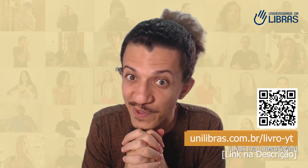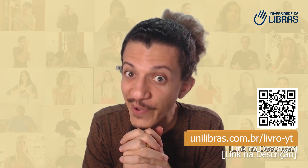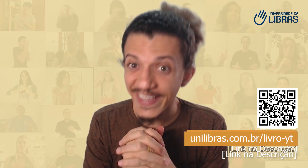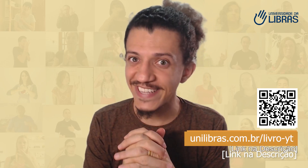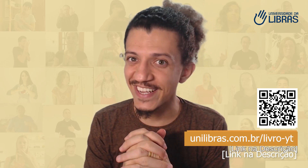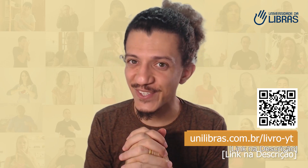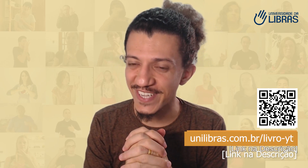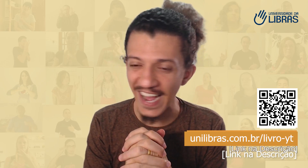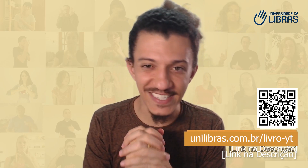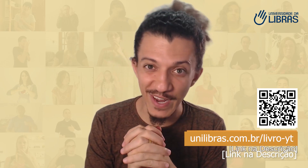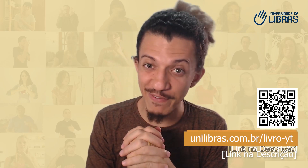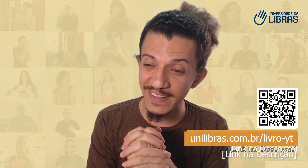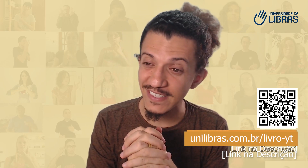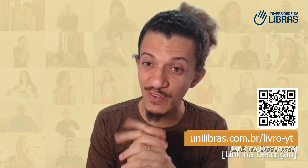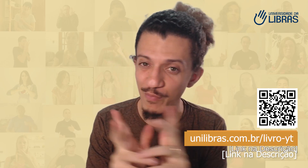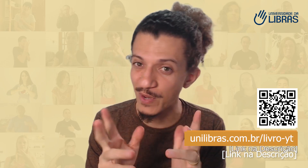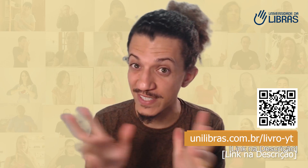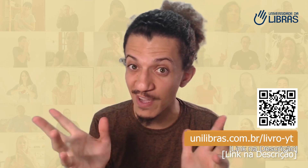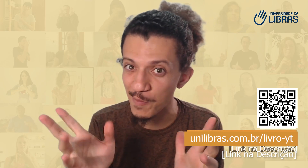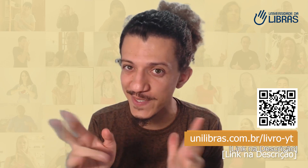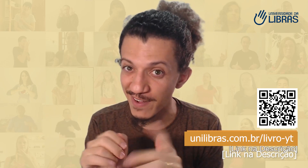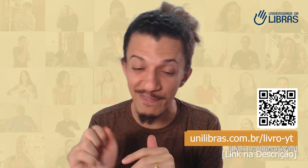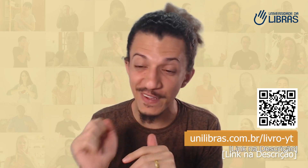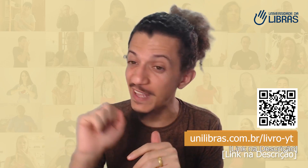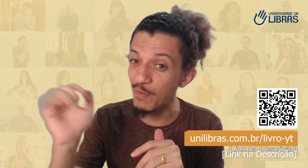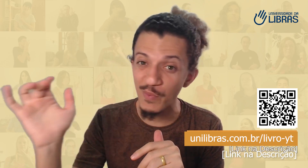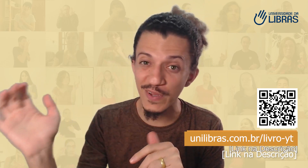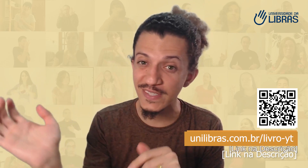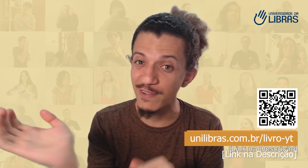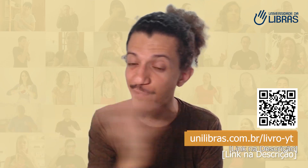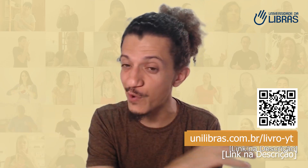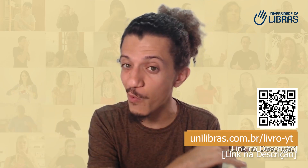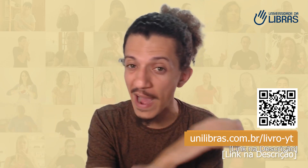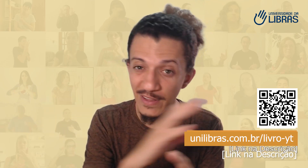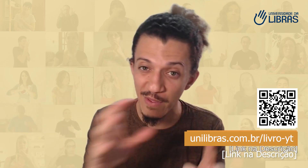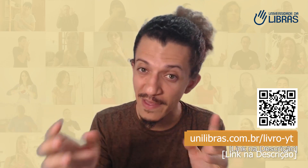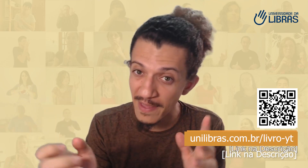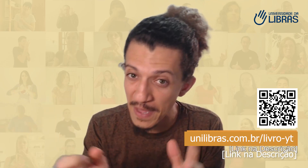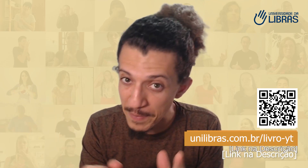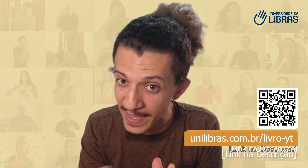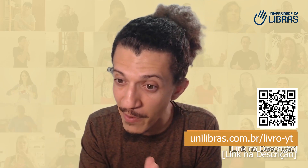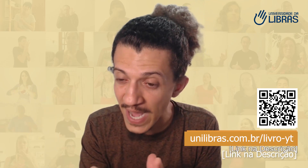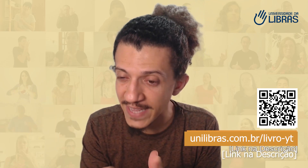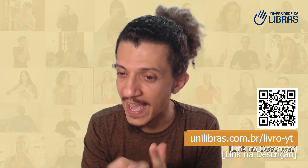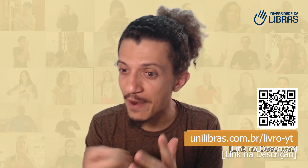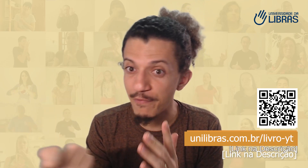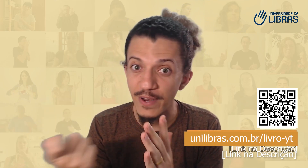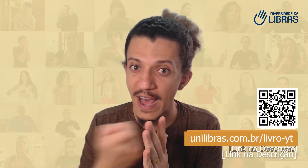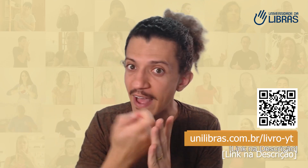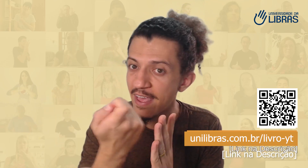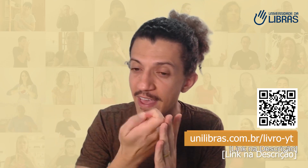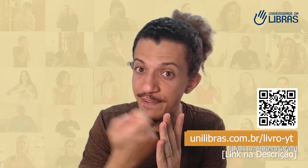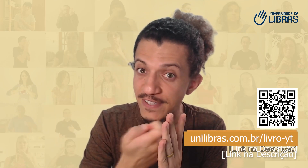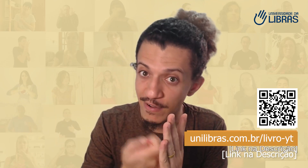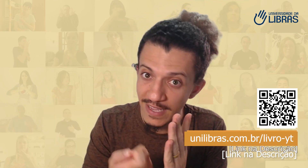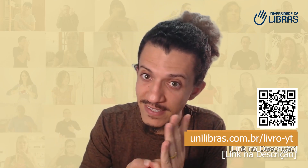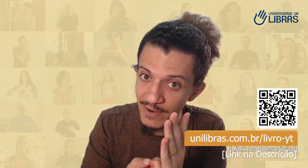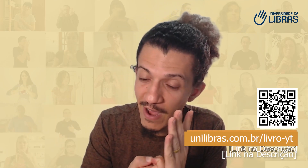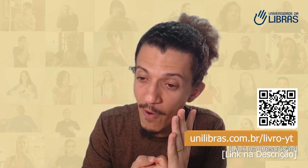tão interessantes os sinais que eu levantei assim num pulo. A gente estava almoçando, eu levantei num pulo assim, fui no quarto, peguei um caderno, fui lá e fiz a anotação na